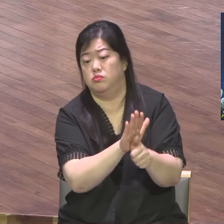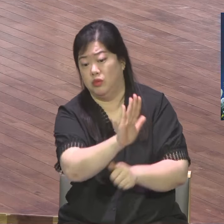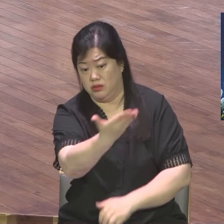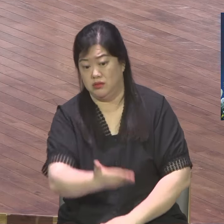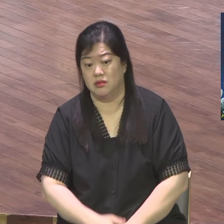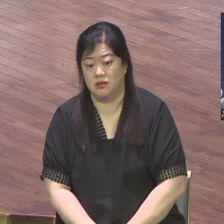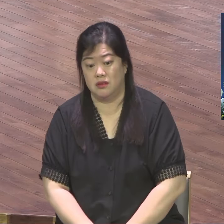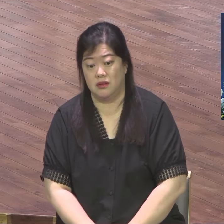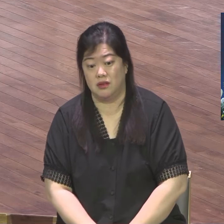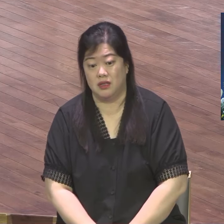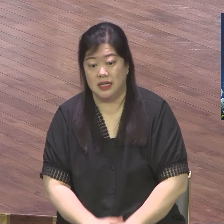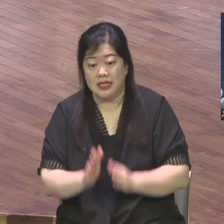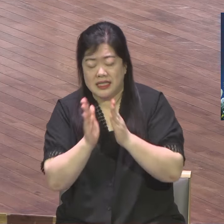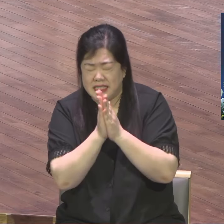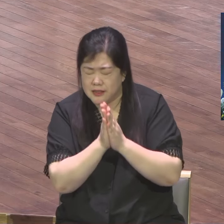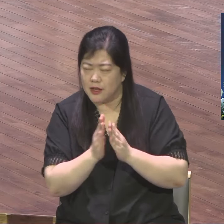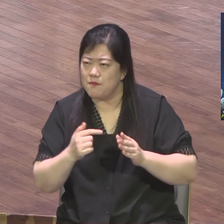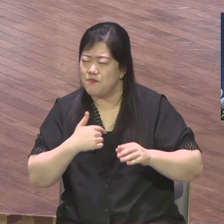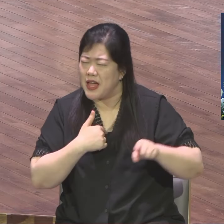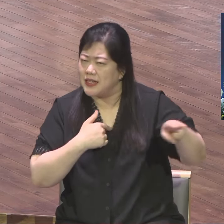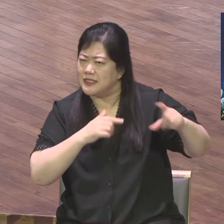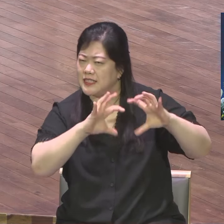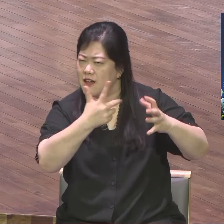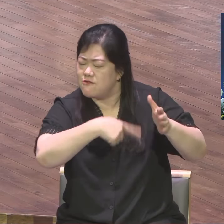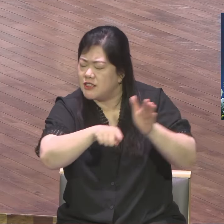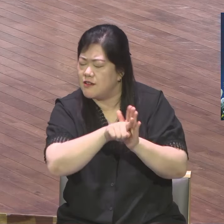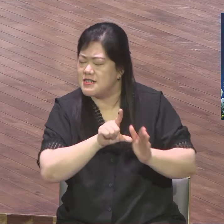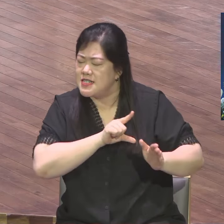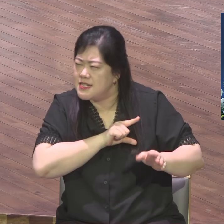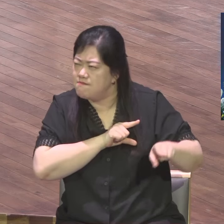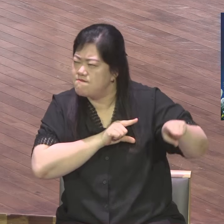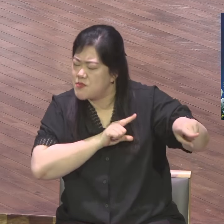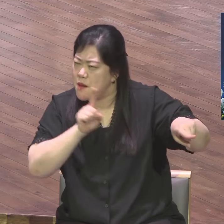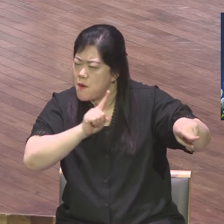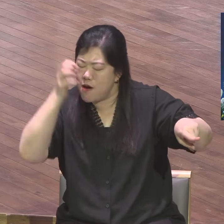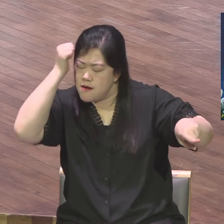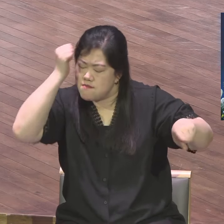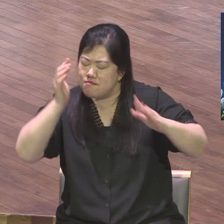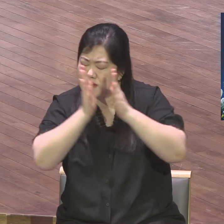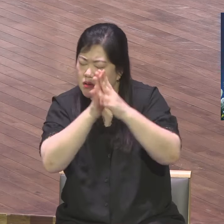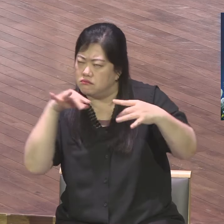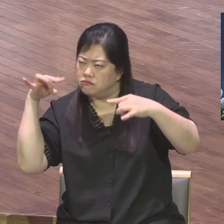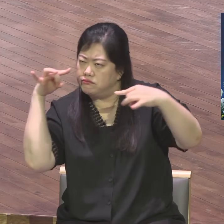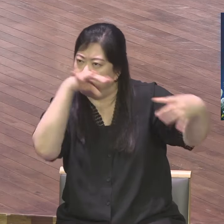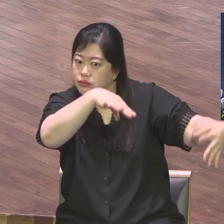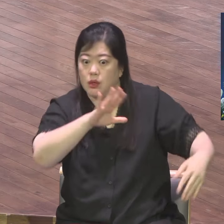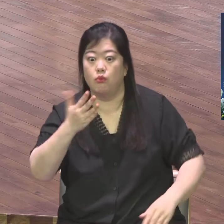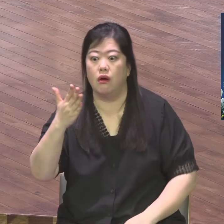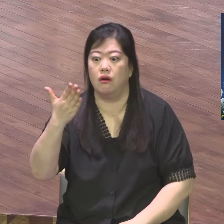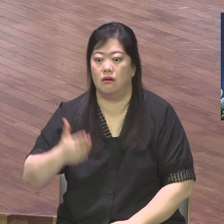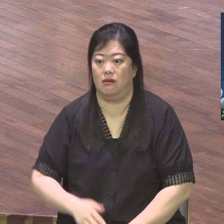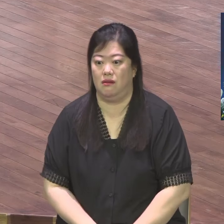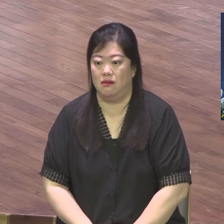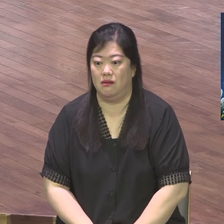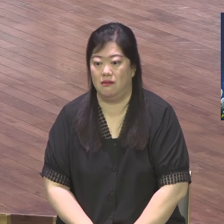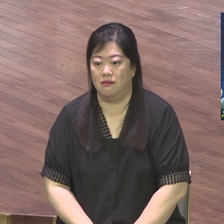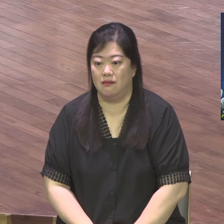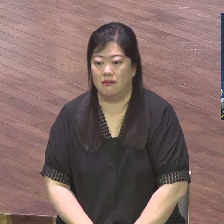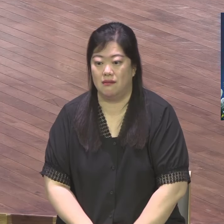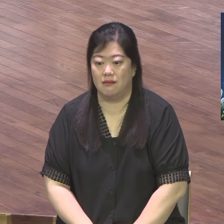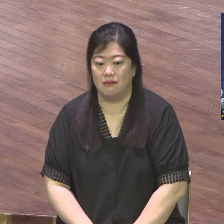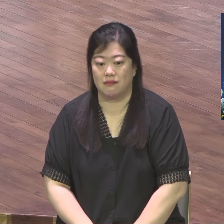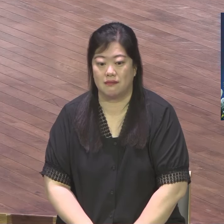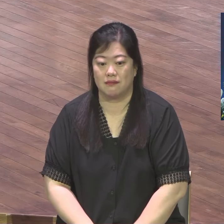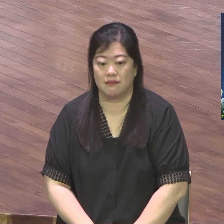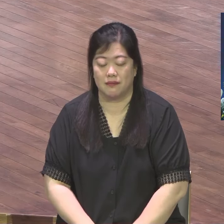영계 모든 성도들 우리가 구하거나 생각하는 모든 것이 더 넘치도록 주시는 성삼위 하나님,